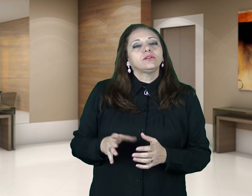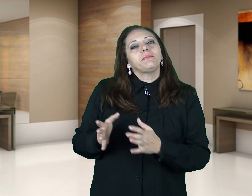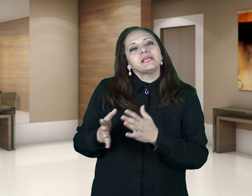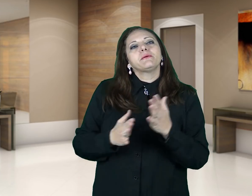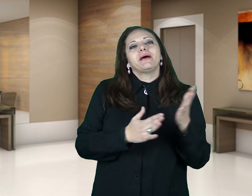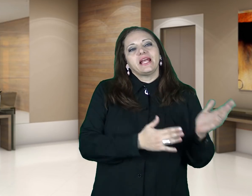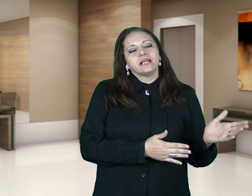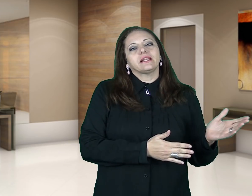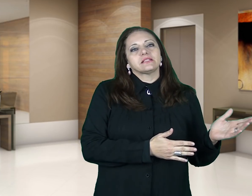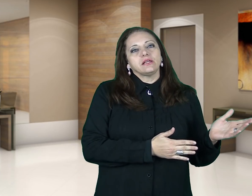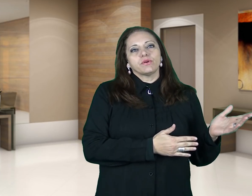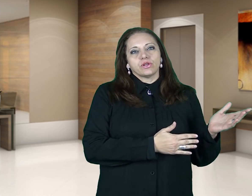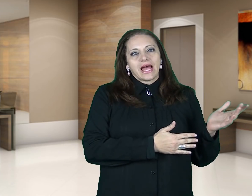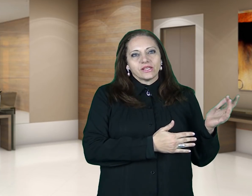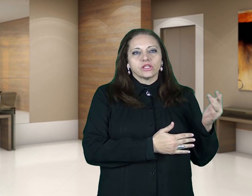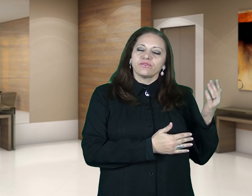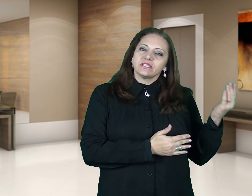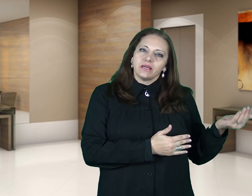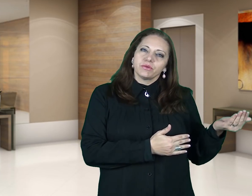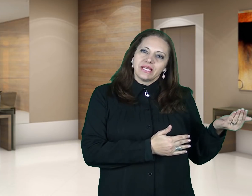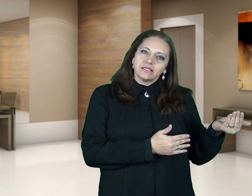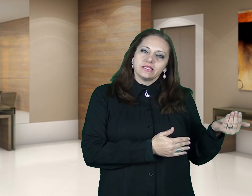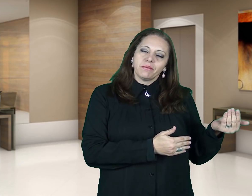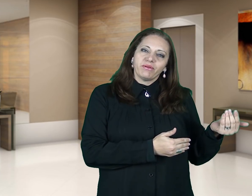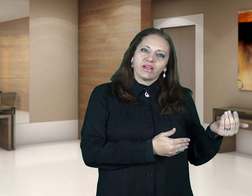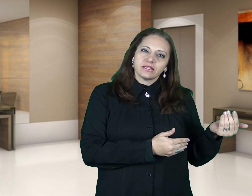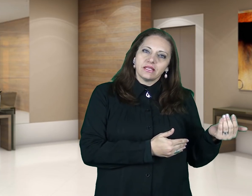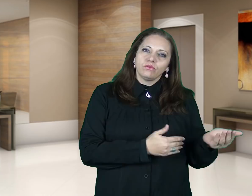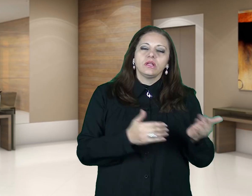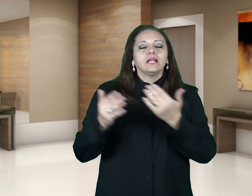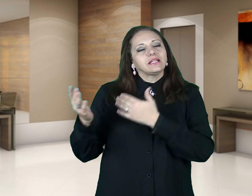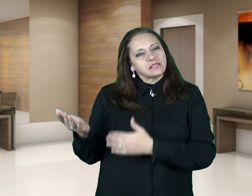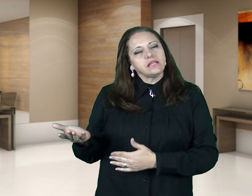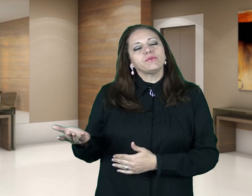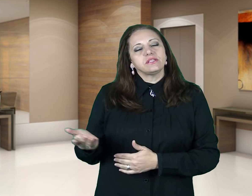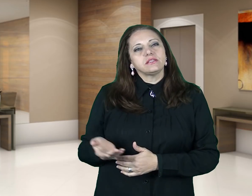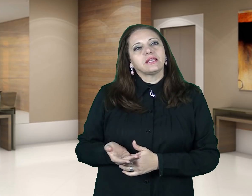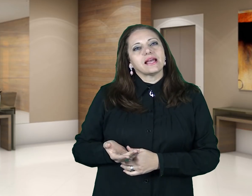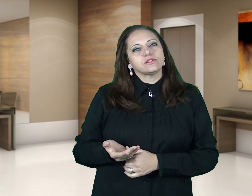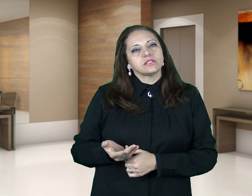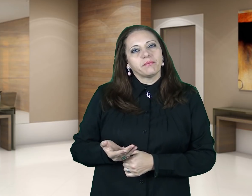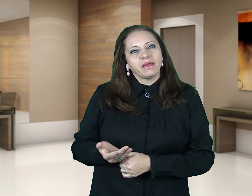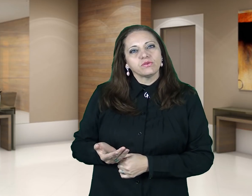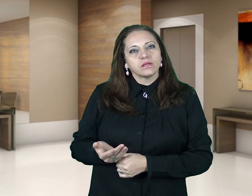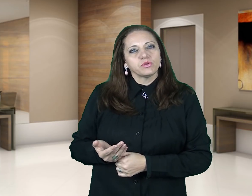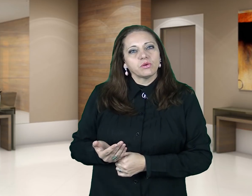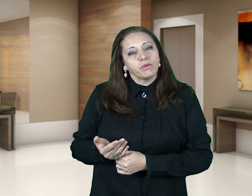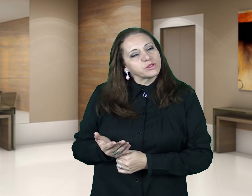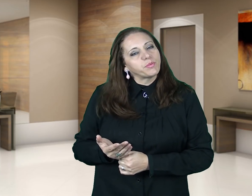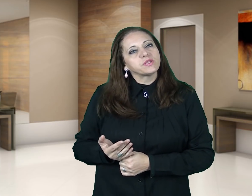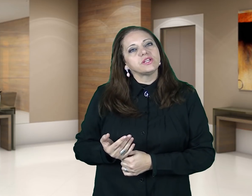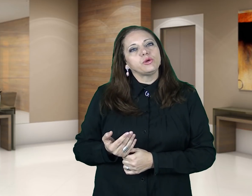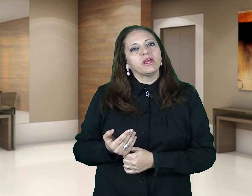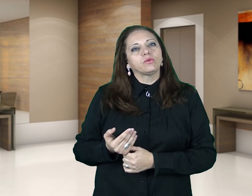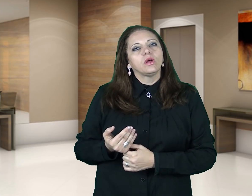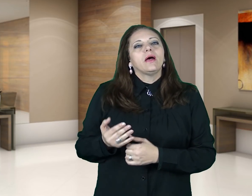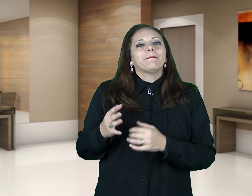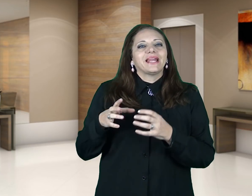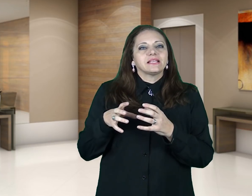Então, da mesma maneira que nas línguas orais nós fazemos essa exemplificação, nas línguas de sinais nós também usamos o mesmo procedimento, para